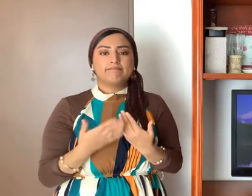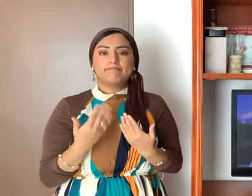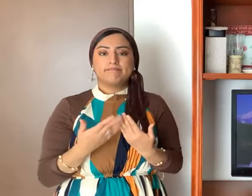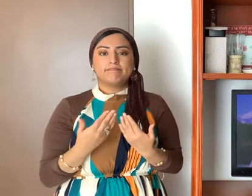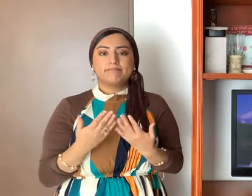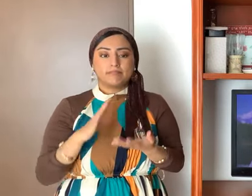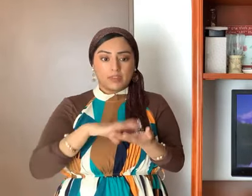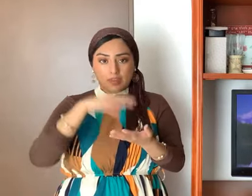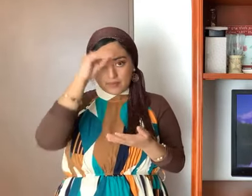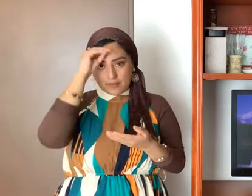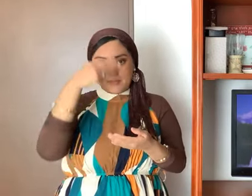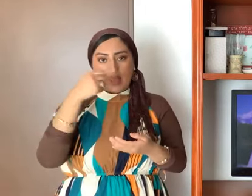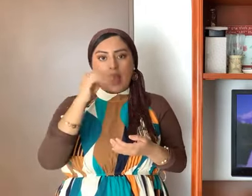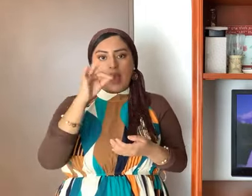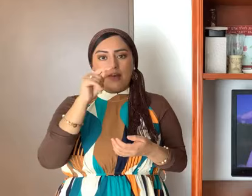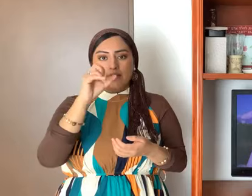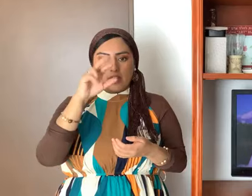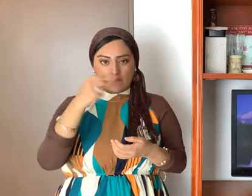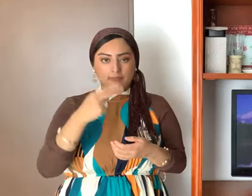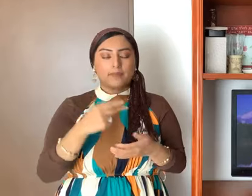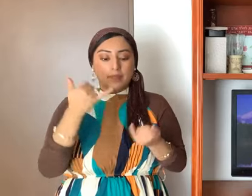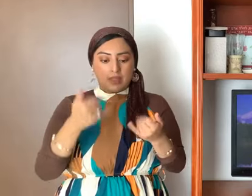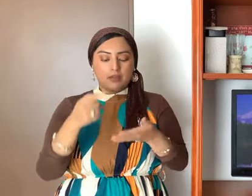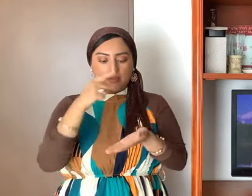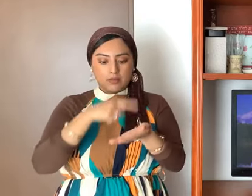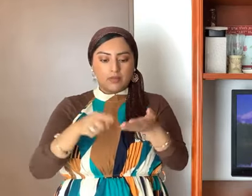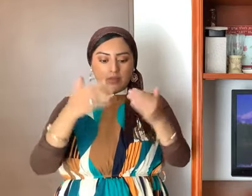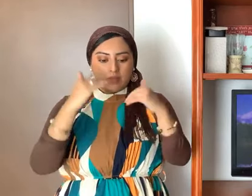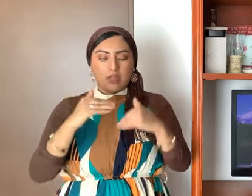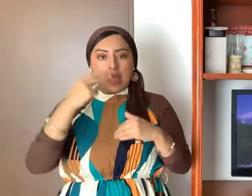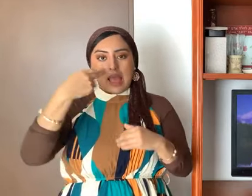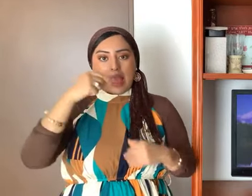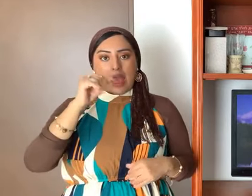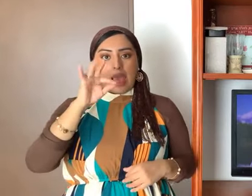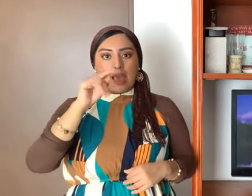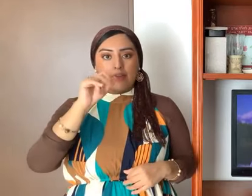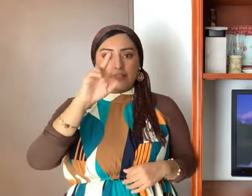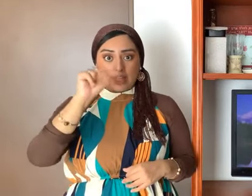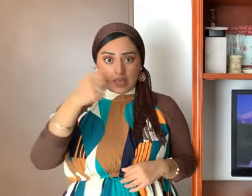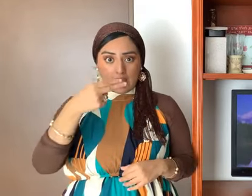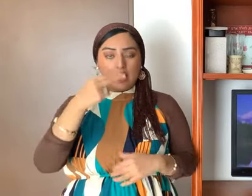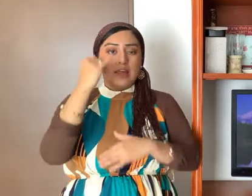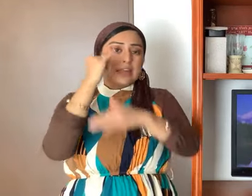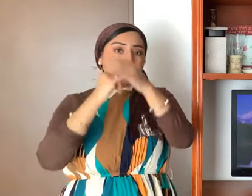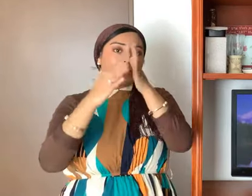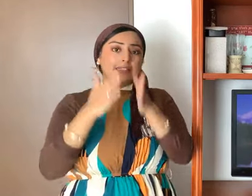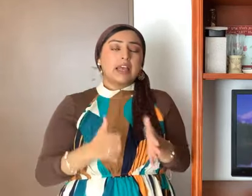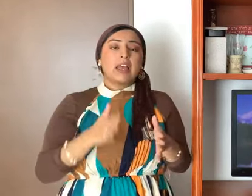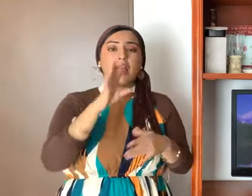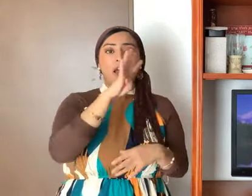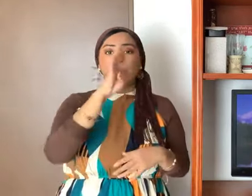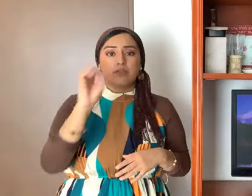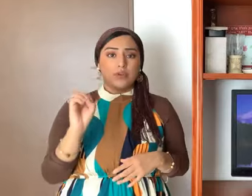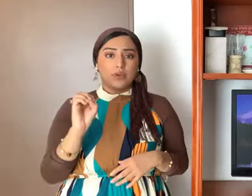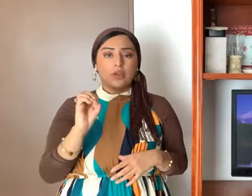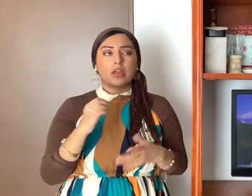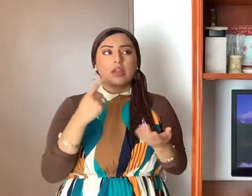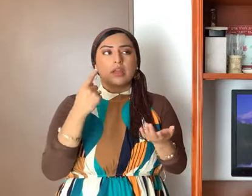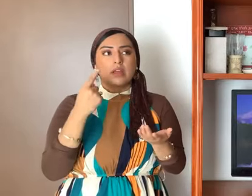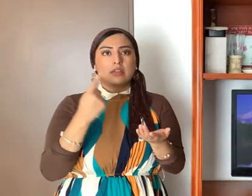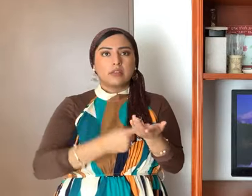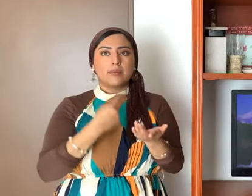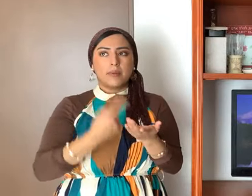eso lo vamos a aprender en la Haftará. Vamos a la Haftará, Isaías 40. Vamos a Isaías 40. A